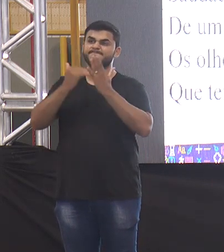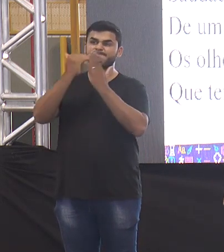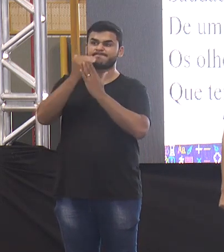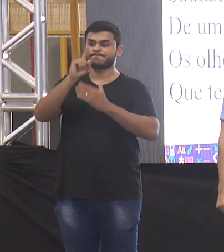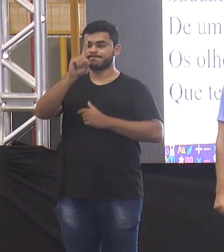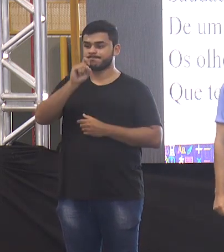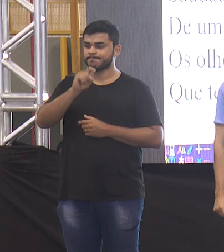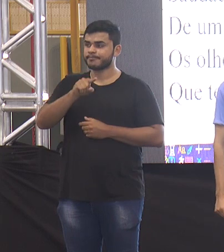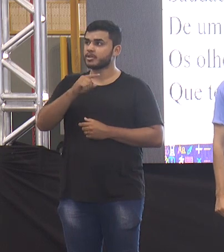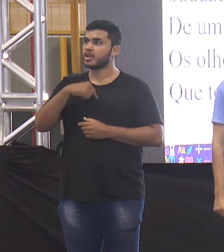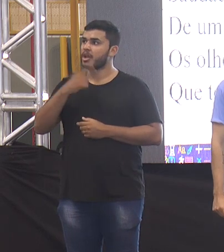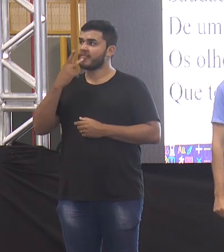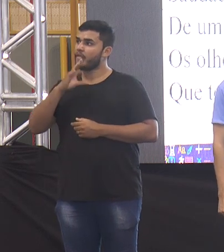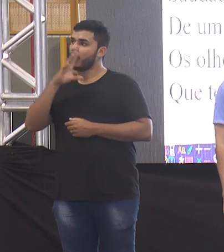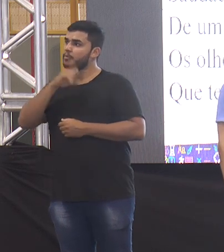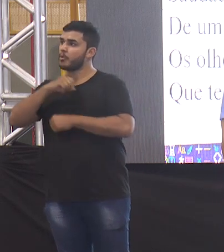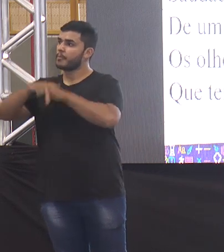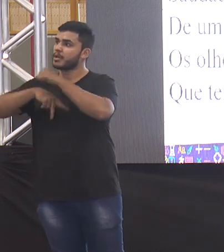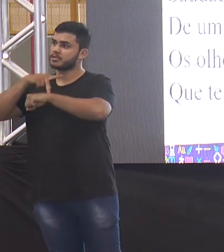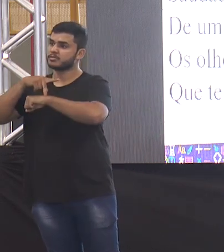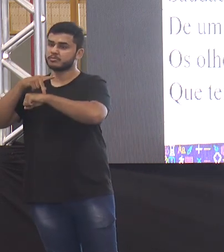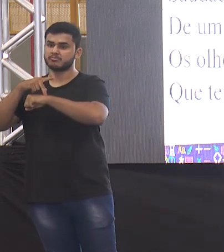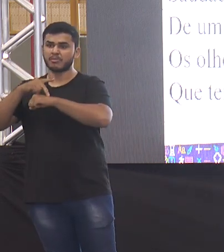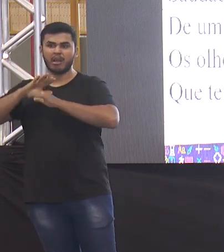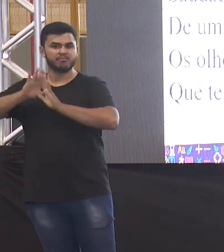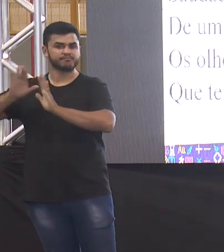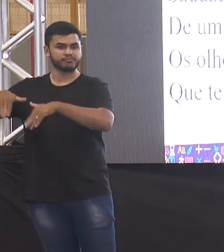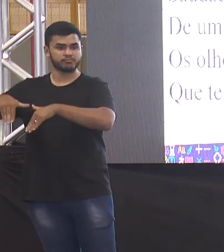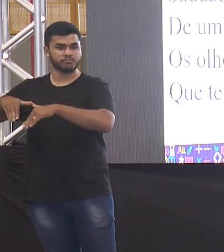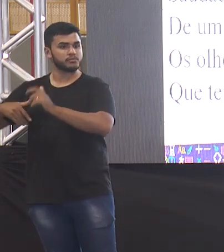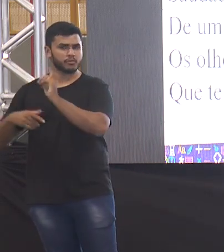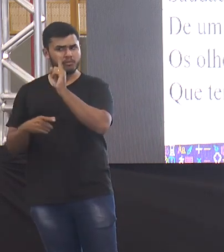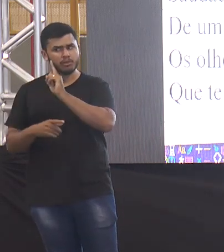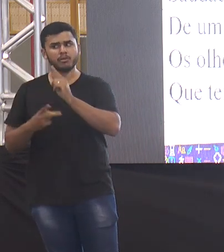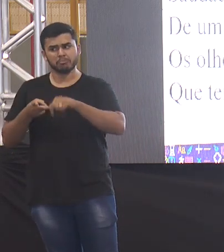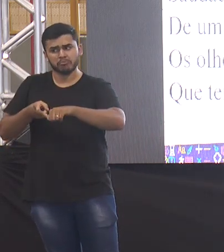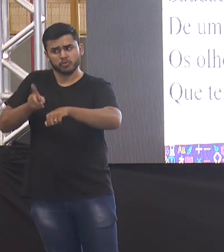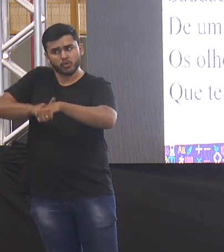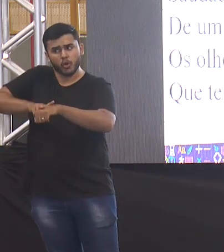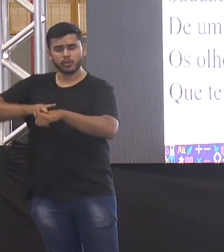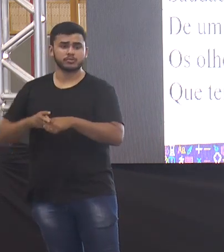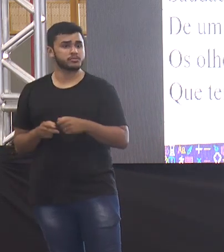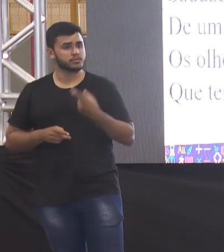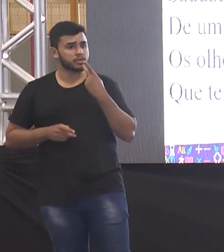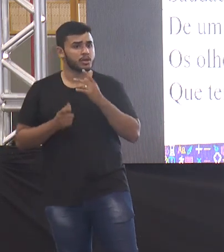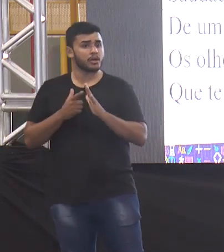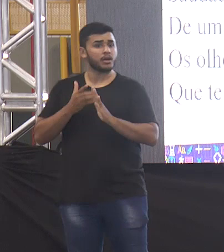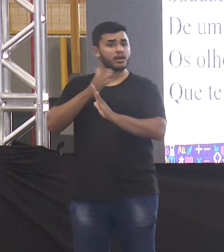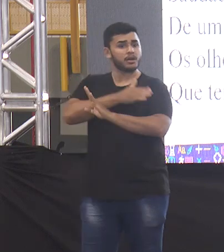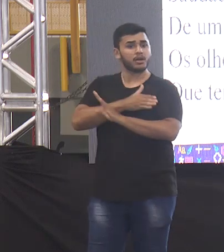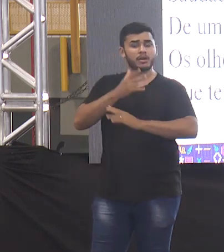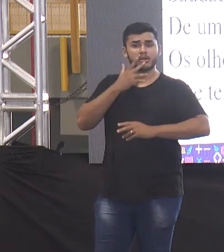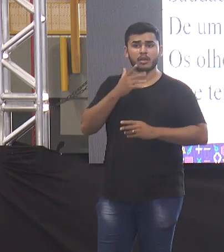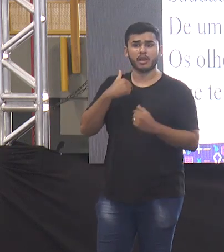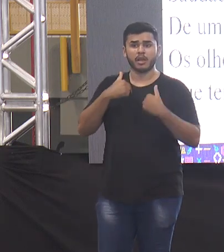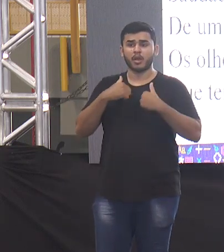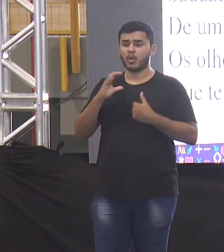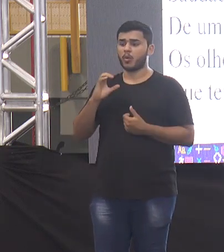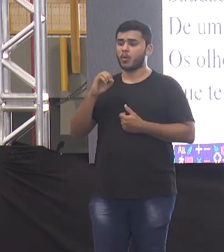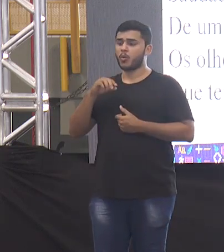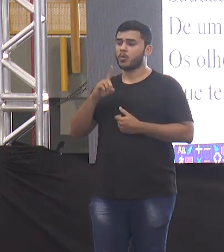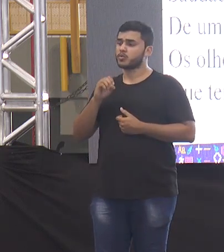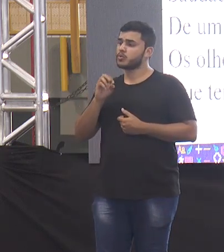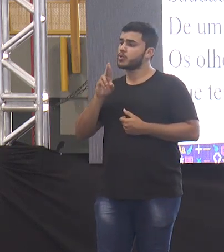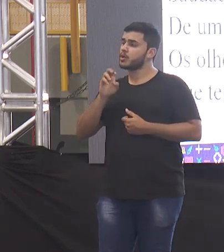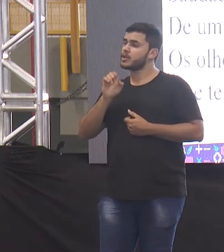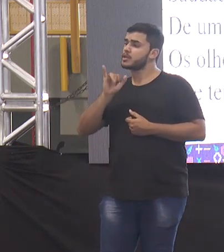Alves é condoreiro, poesia social. Por que ele é condoreiro? Ele deixou de ser nacionalista? Não. Todo romântico